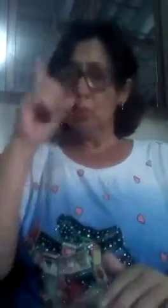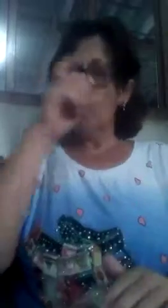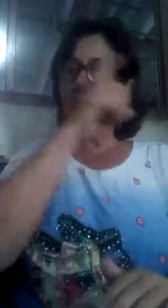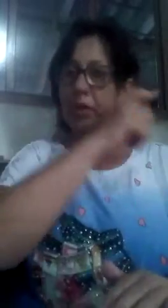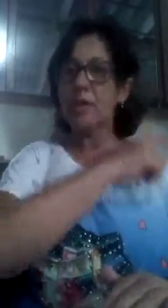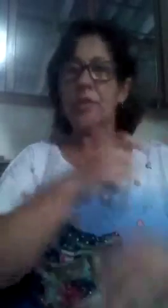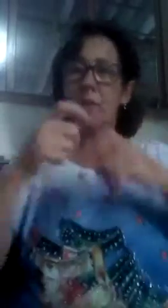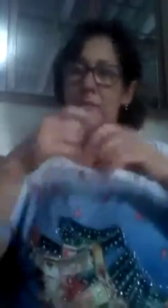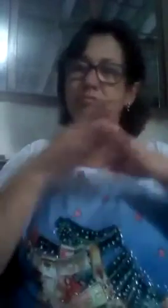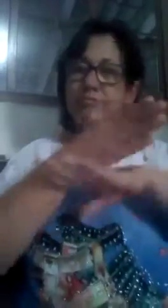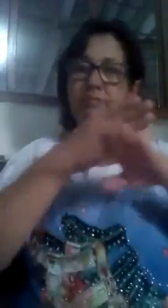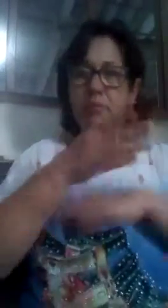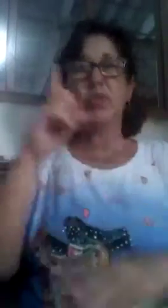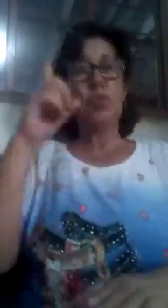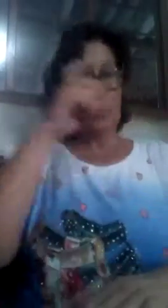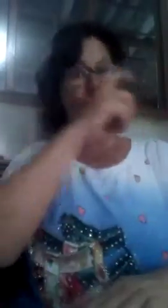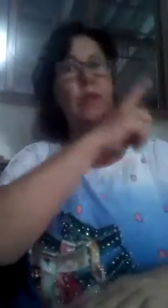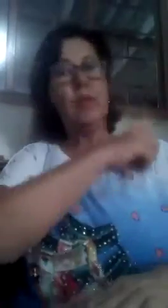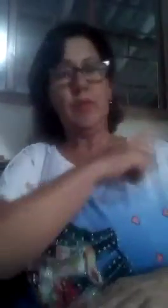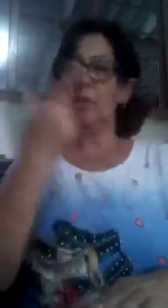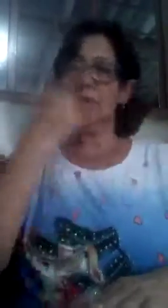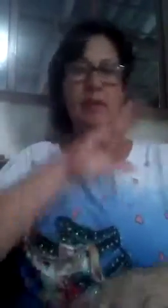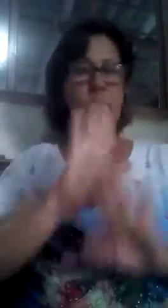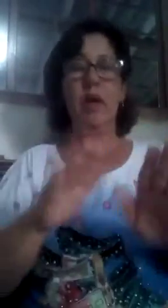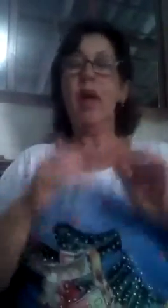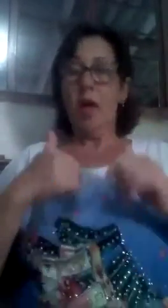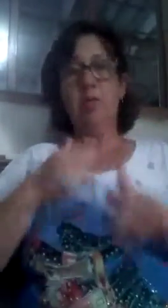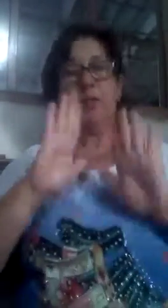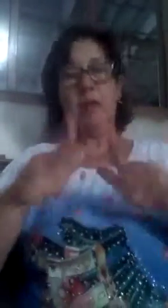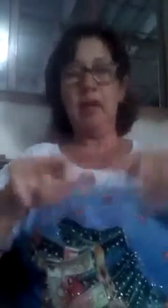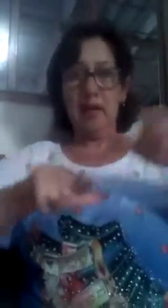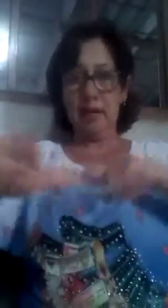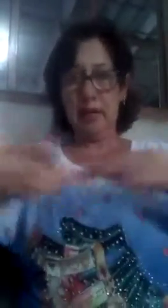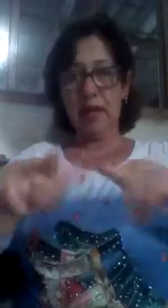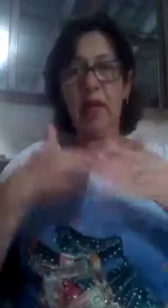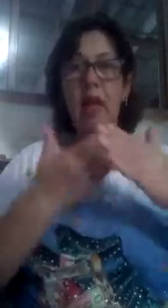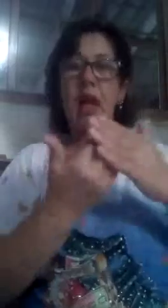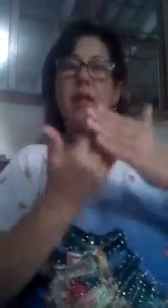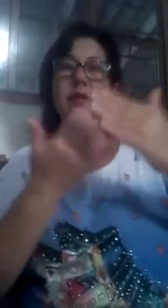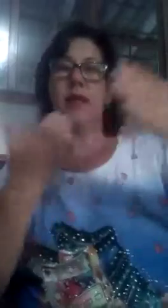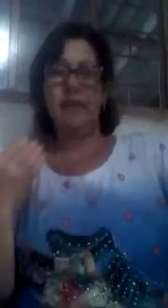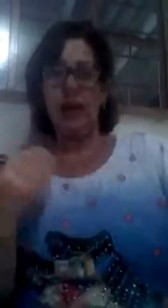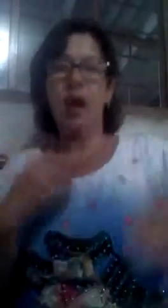pelo menos isso. E nem perguntou não deu. Aí ela pegou e falou assim, então. É. acordo.